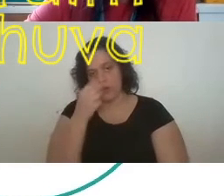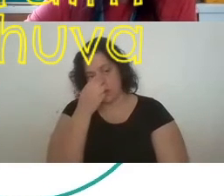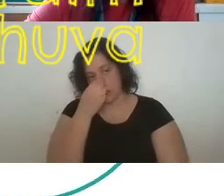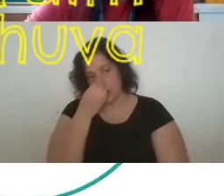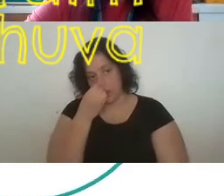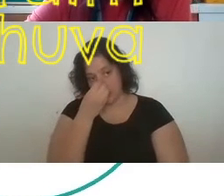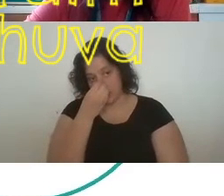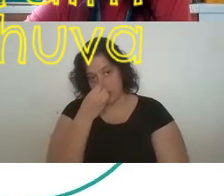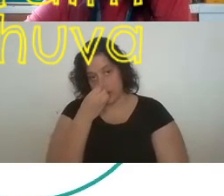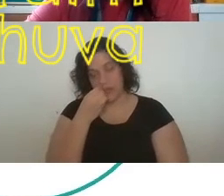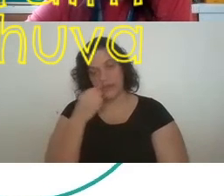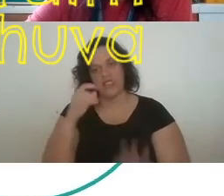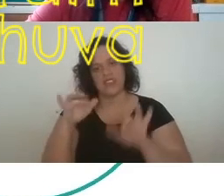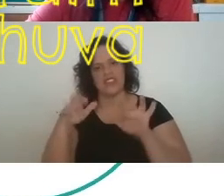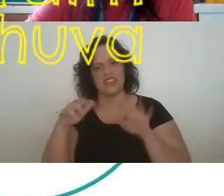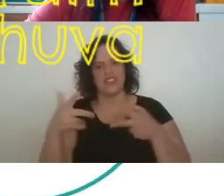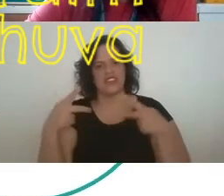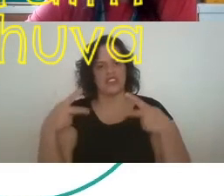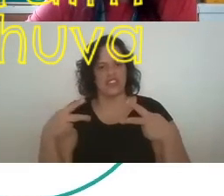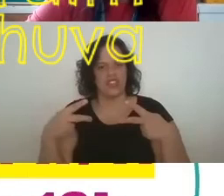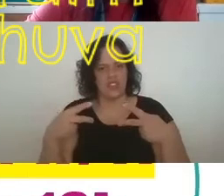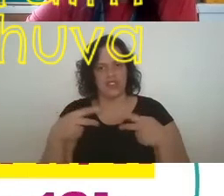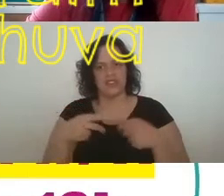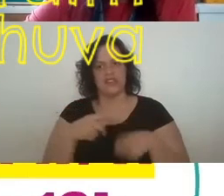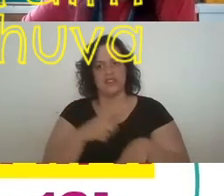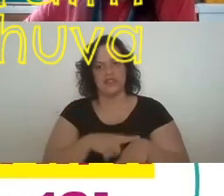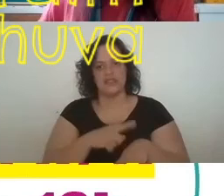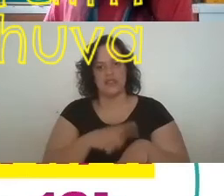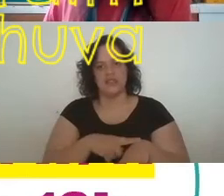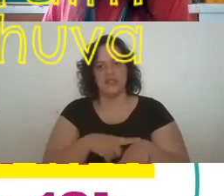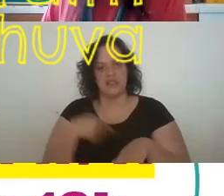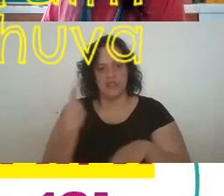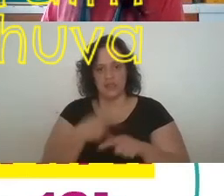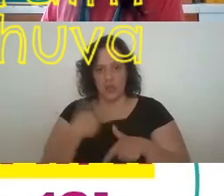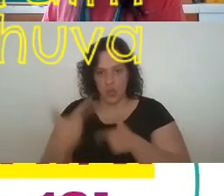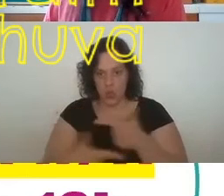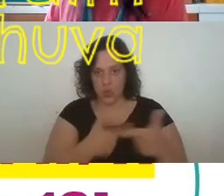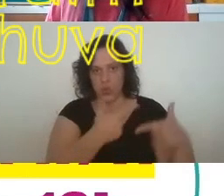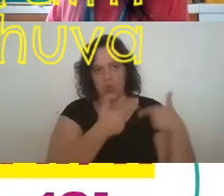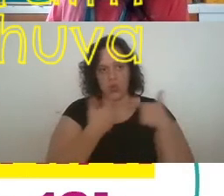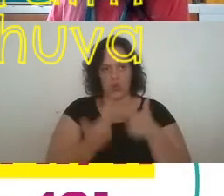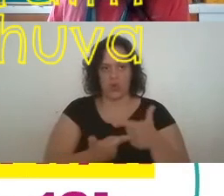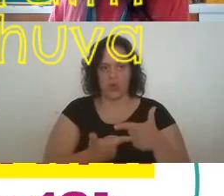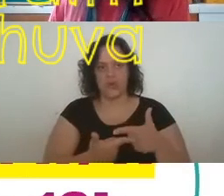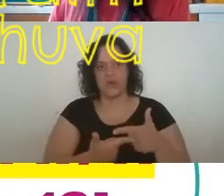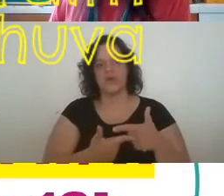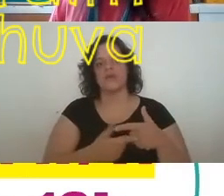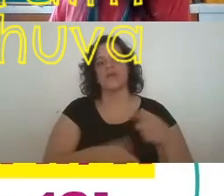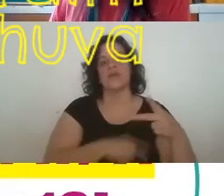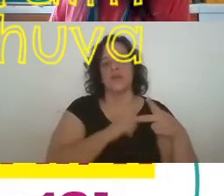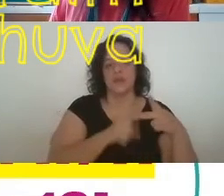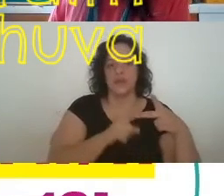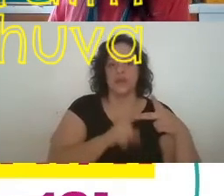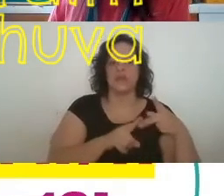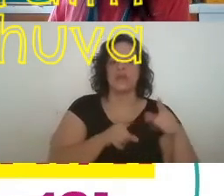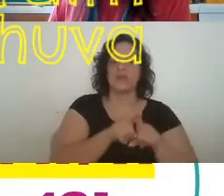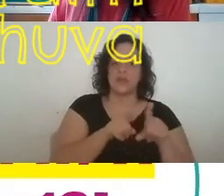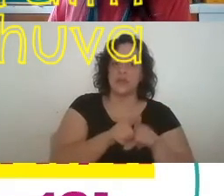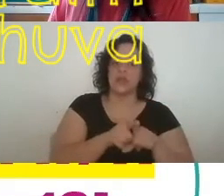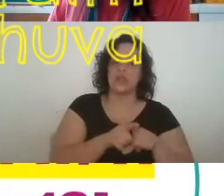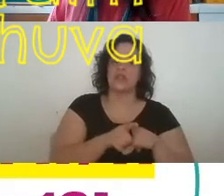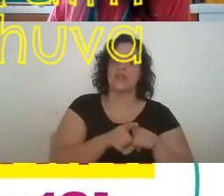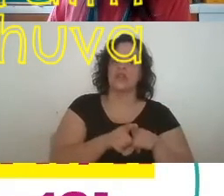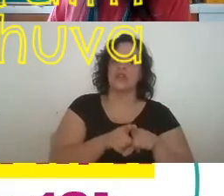tempinho pequeno, gostaria que a gente fizesse uma força-tarefa aqui. E que a gente também gostaria de fazer um